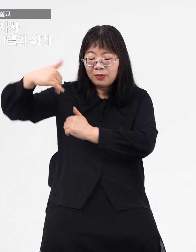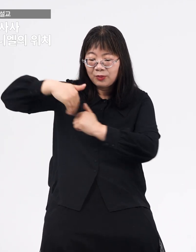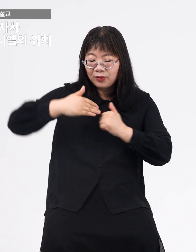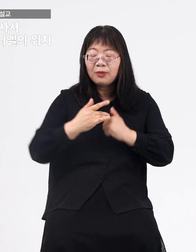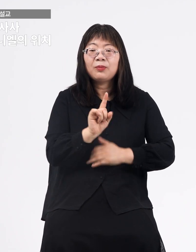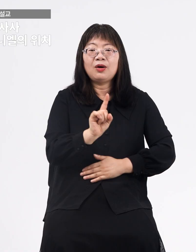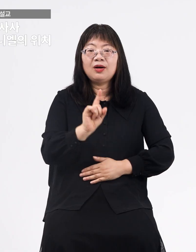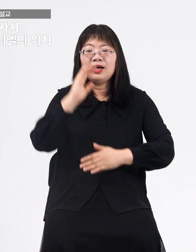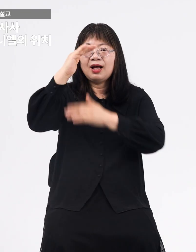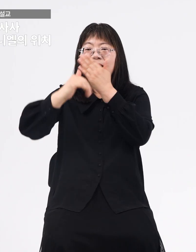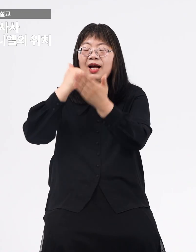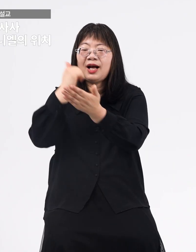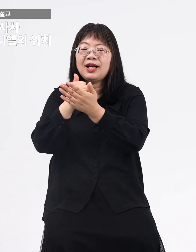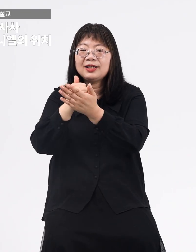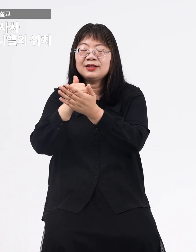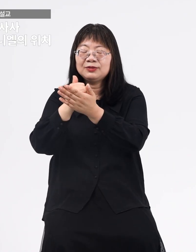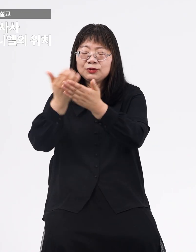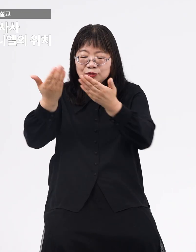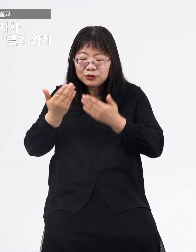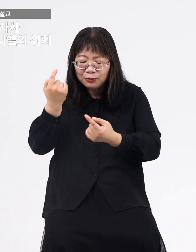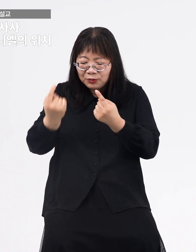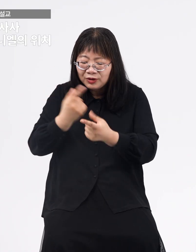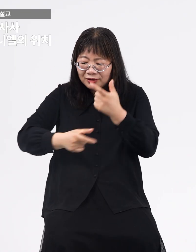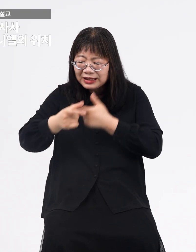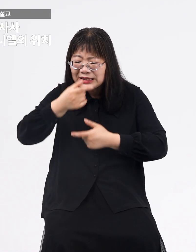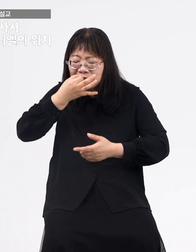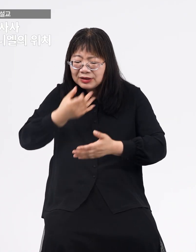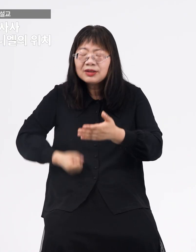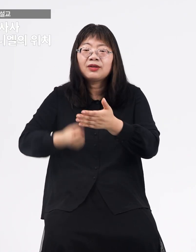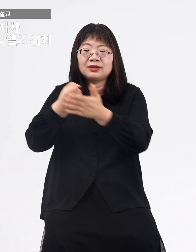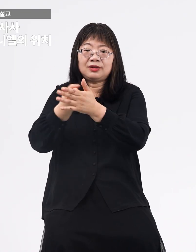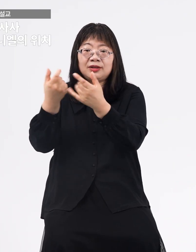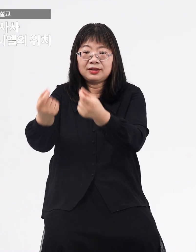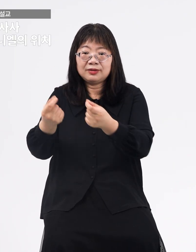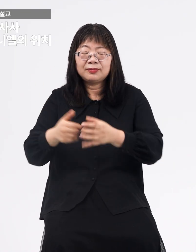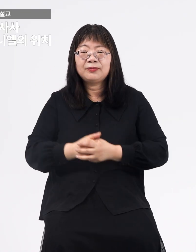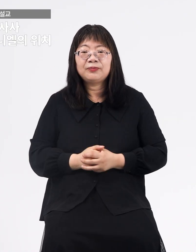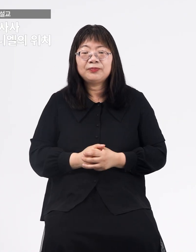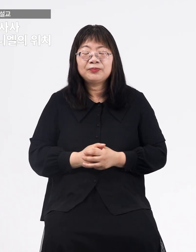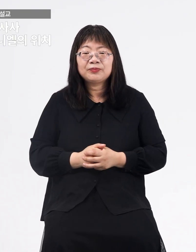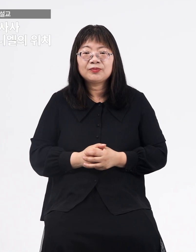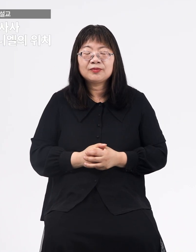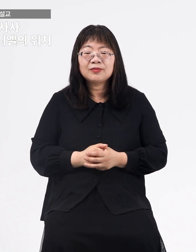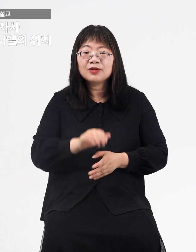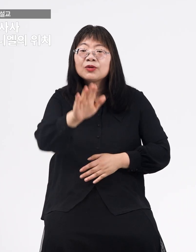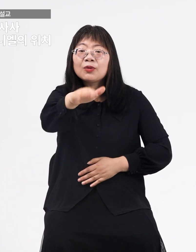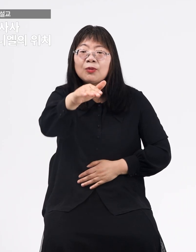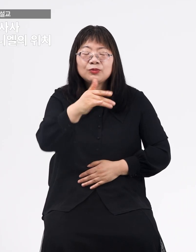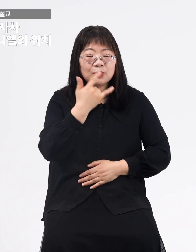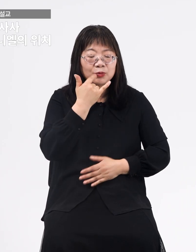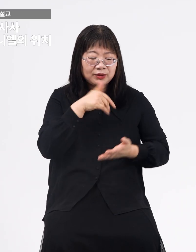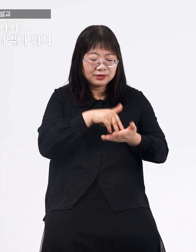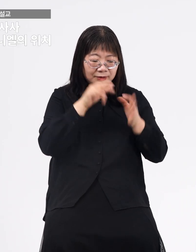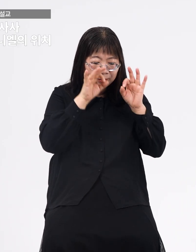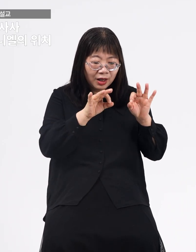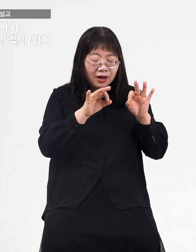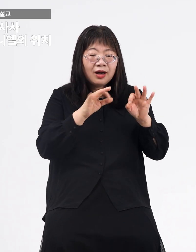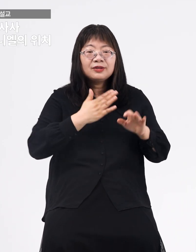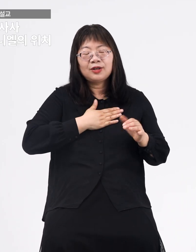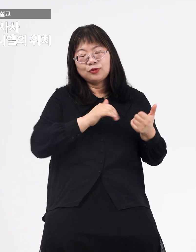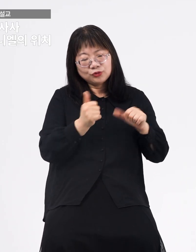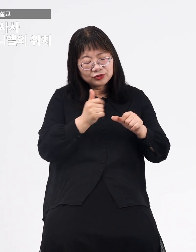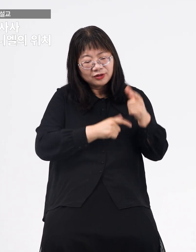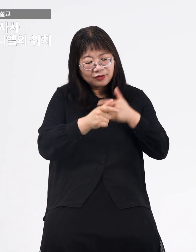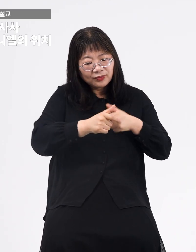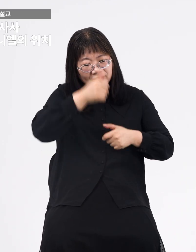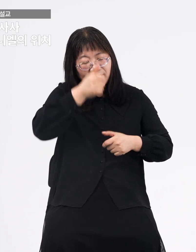자신을 내놓은 것보다 더 힘든 결정이었어요. 여러분 생각을 해보세요. 차라리 내가 죽는 게 낫지.